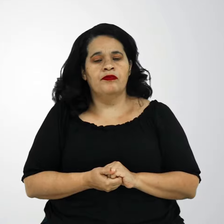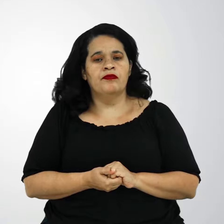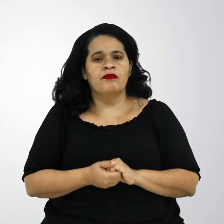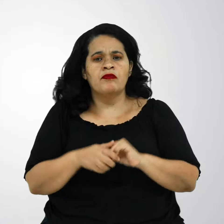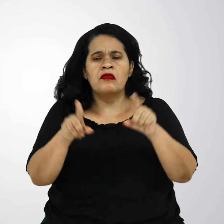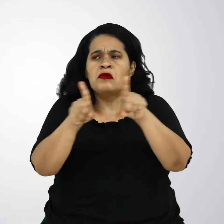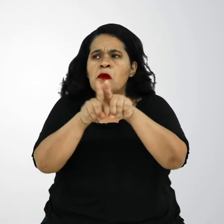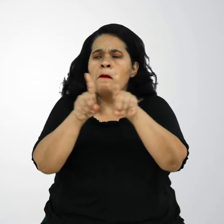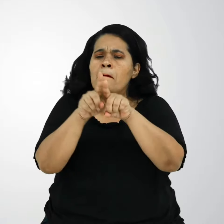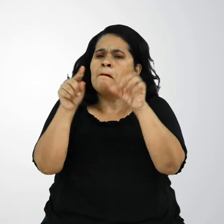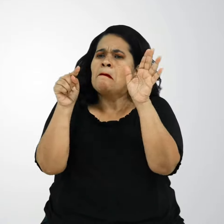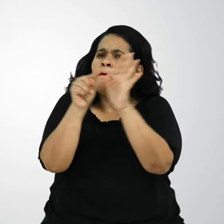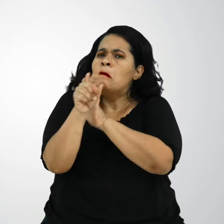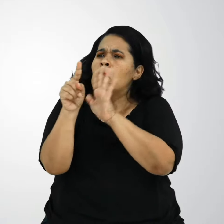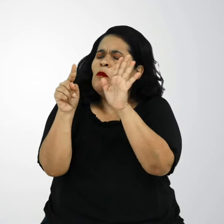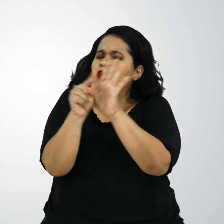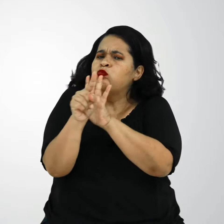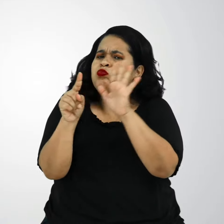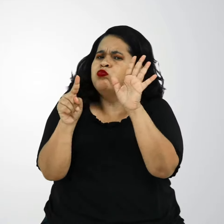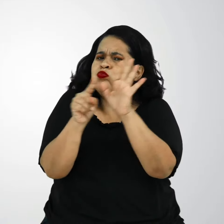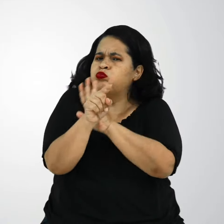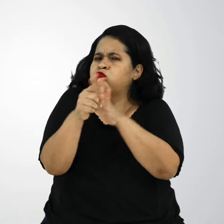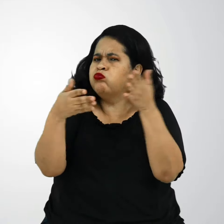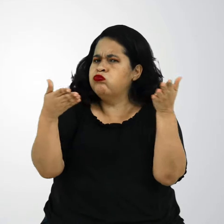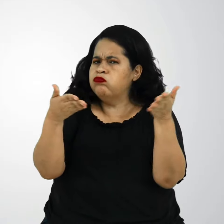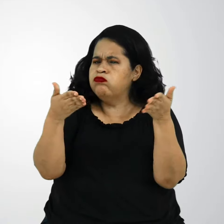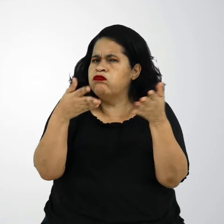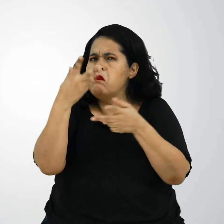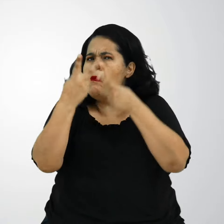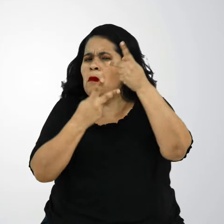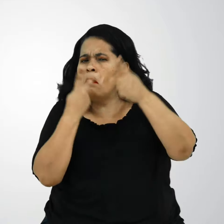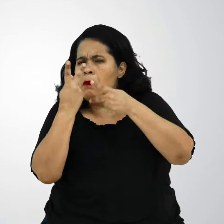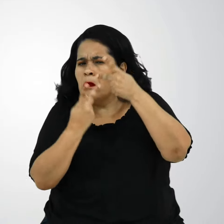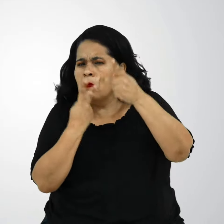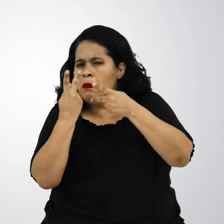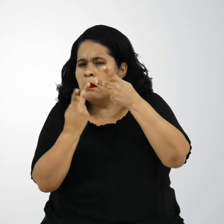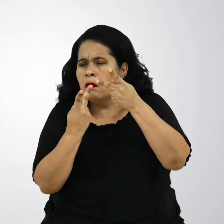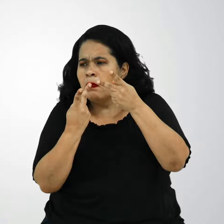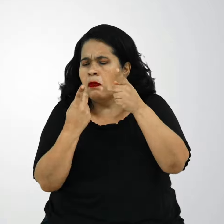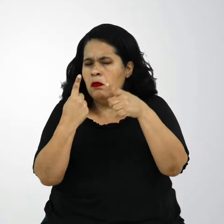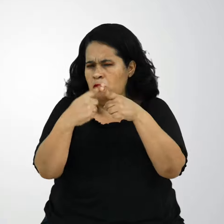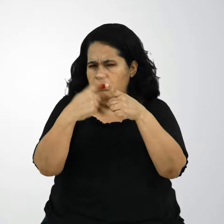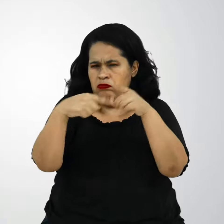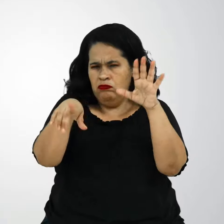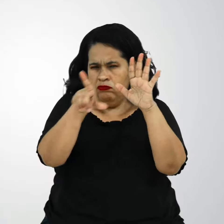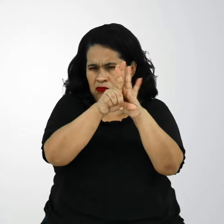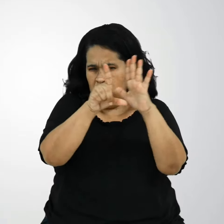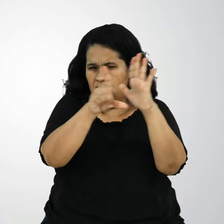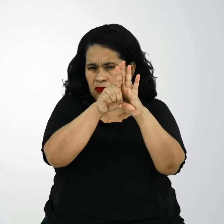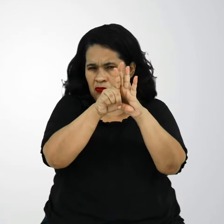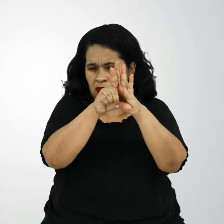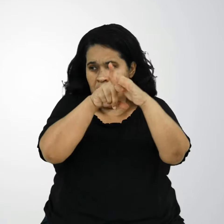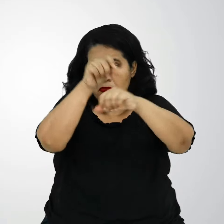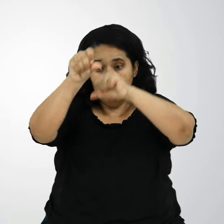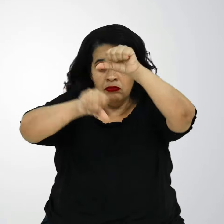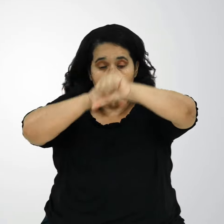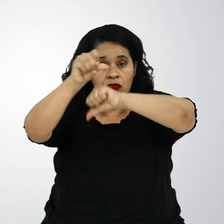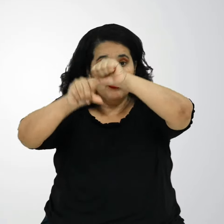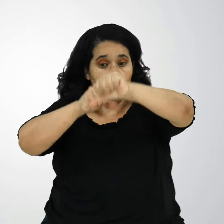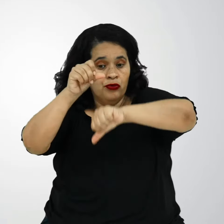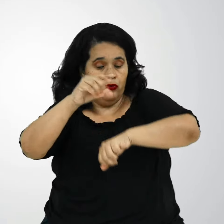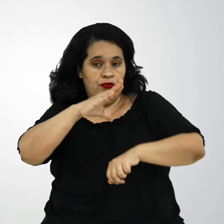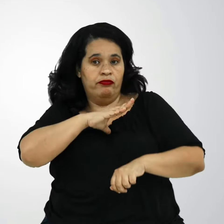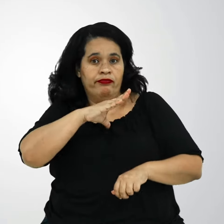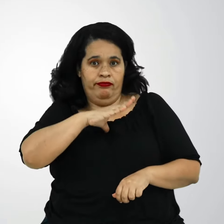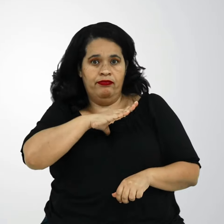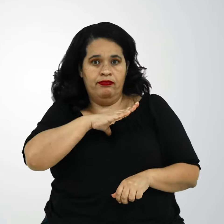algumas questões aqui para a gente colocar, né? O decreto para restaurar a cidade, segundo a